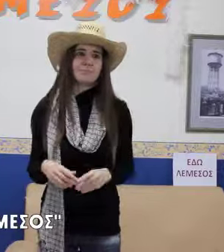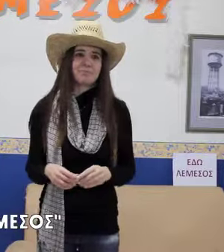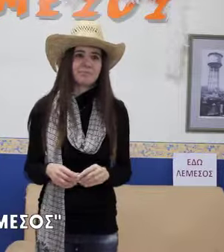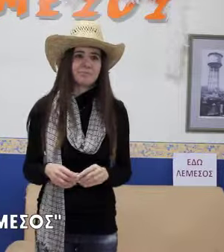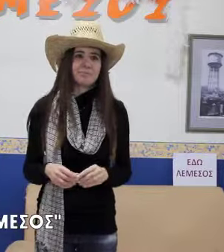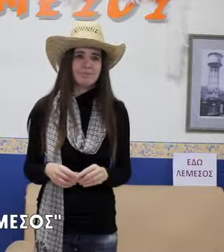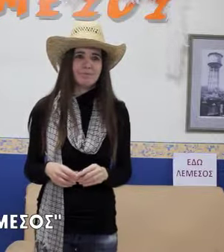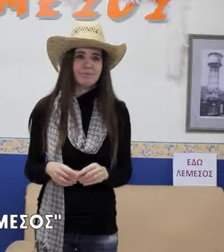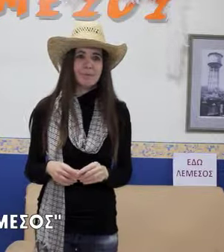και τη συνοδεία του